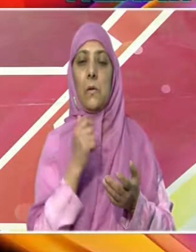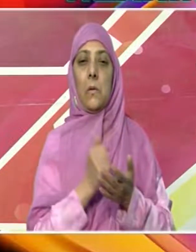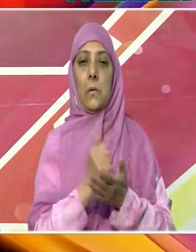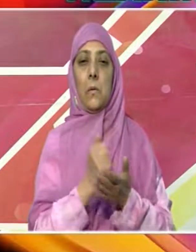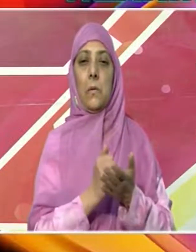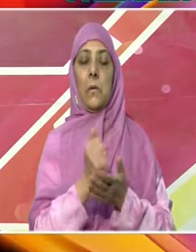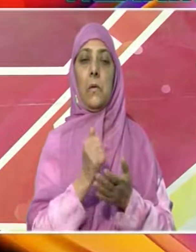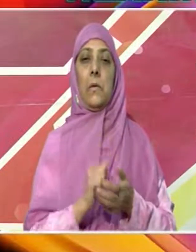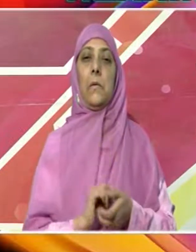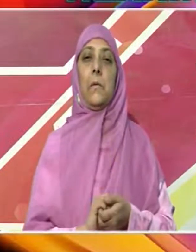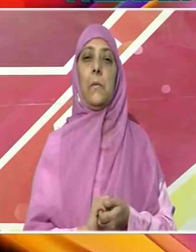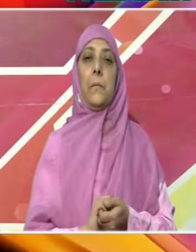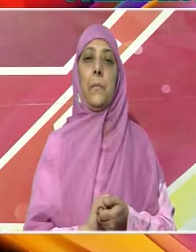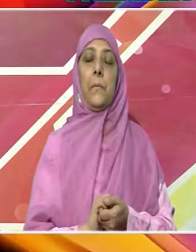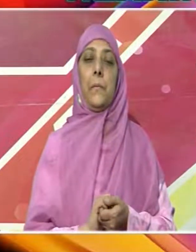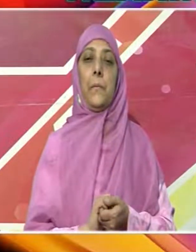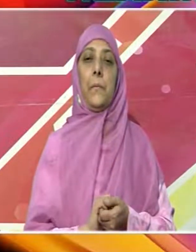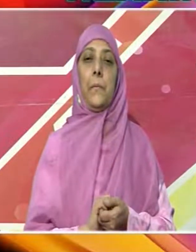सके